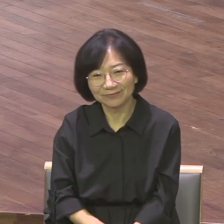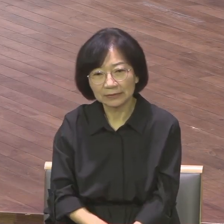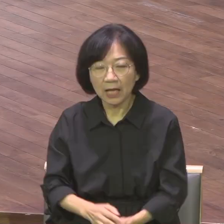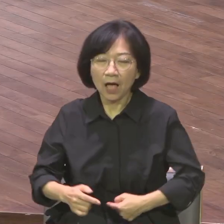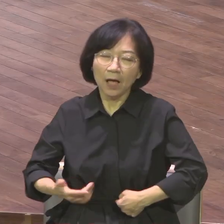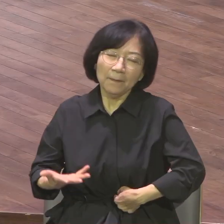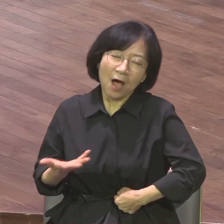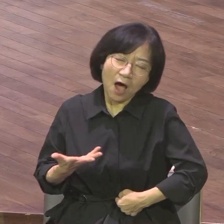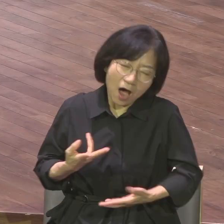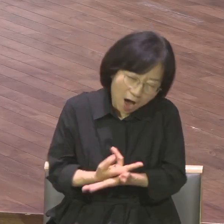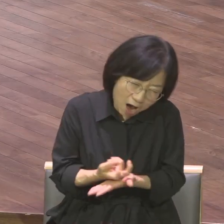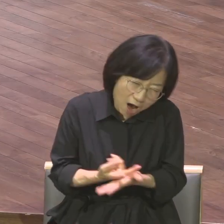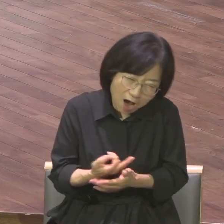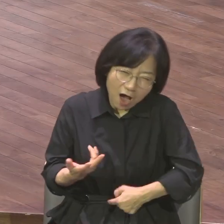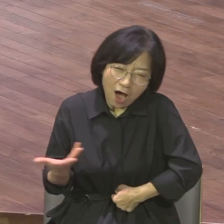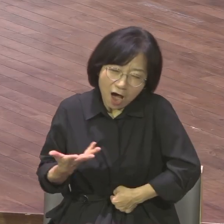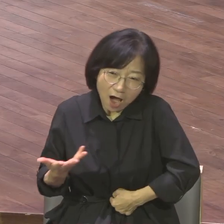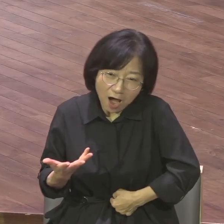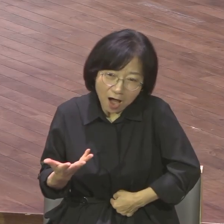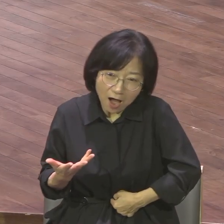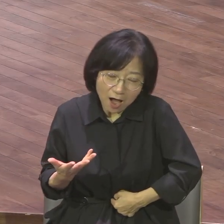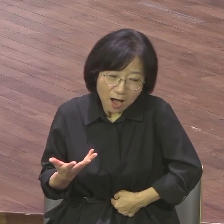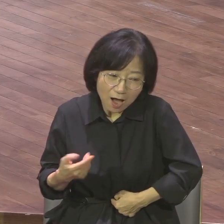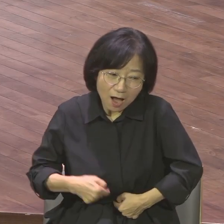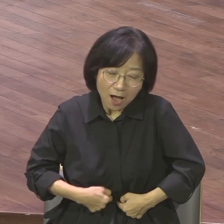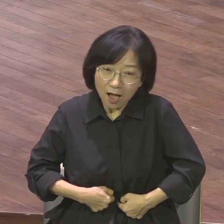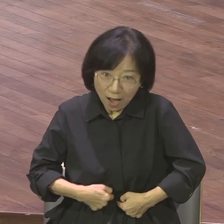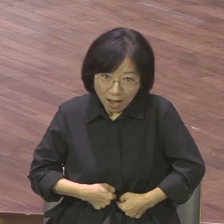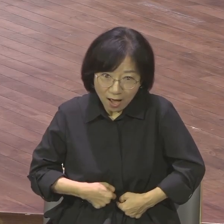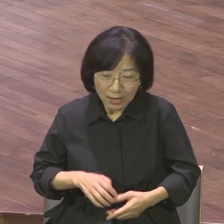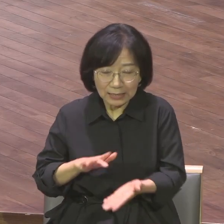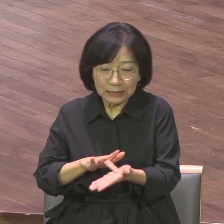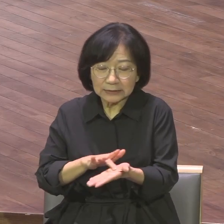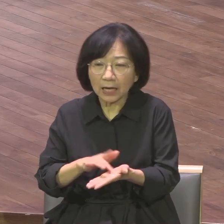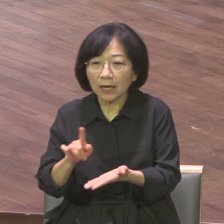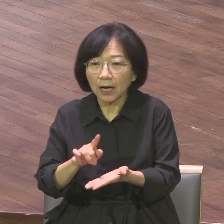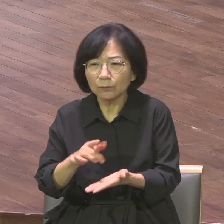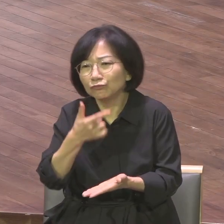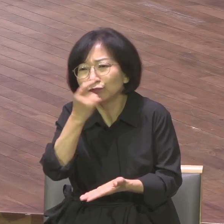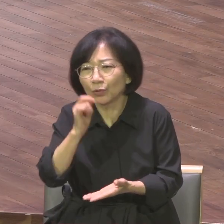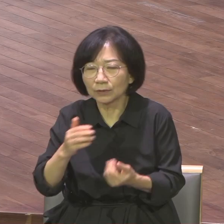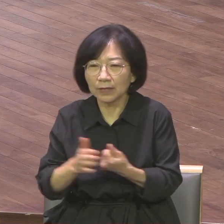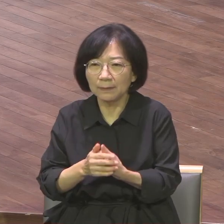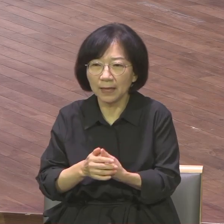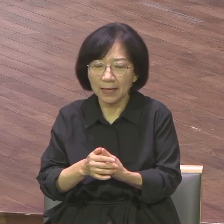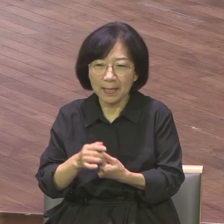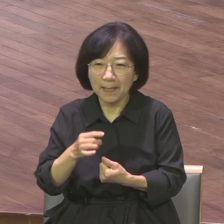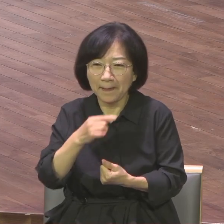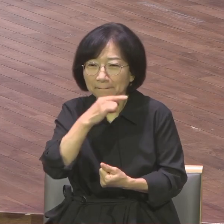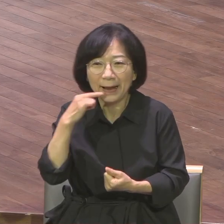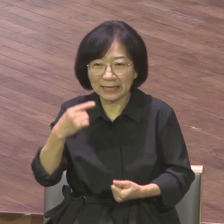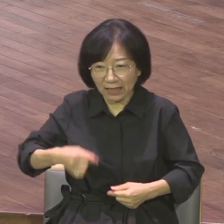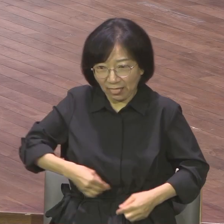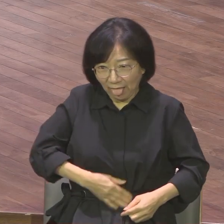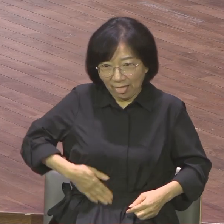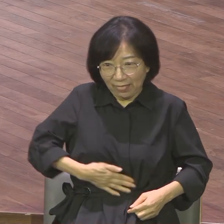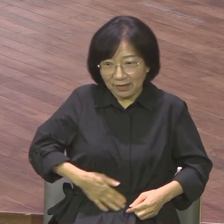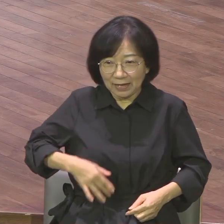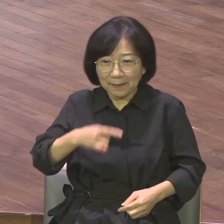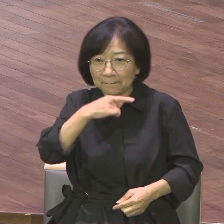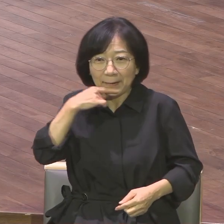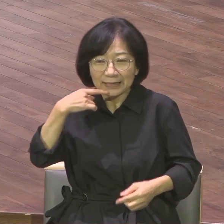배가 아프다고 아이고 배가 아팠습니다. 그러면 배가 아픈 약을 줘야 돼. 약이 없으니까 아까진기를 발라줘야 돼. 여기다.